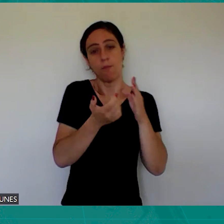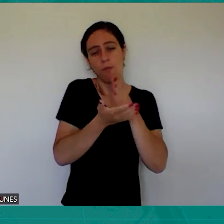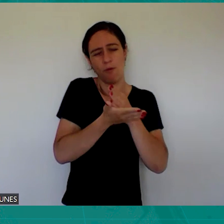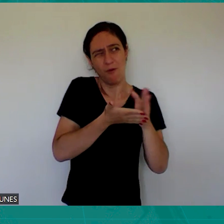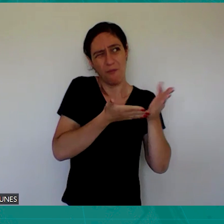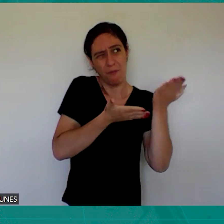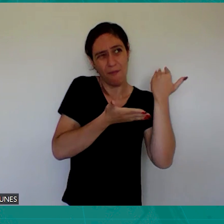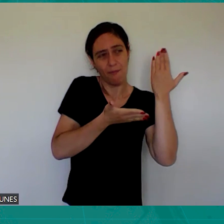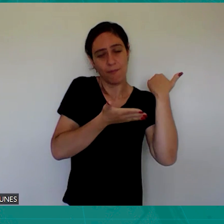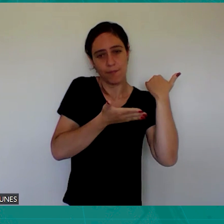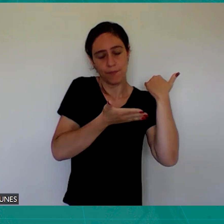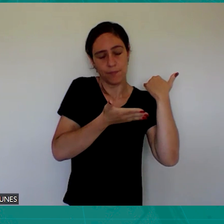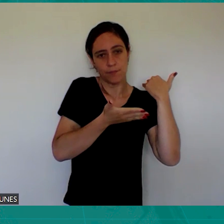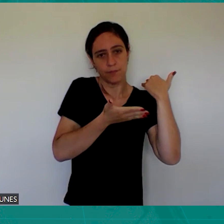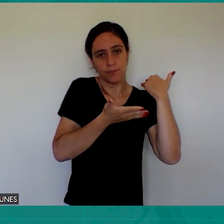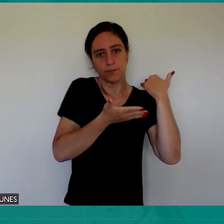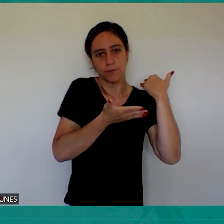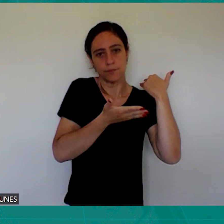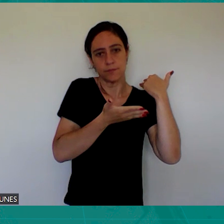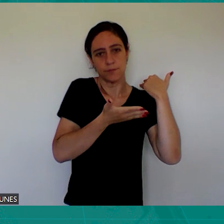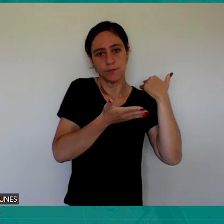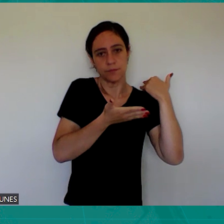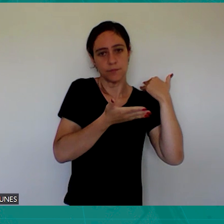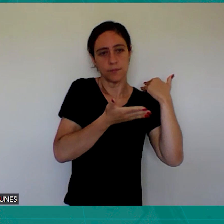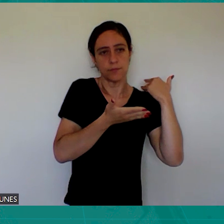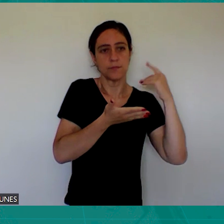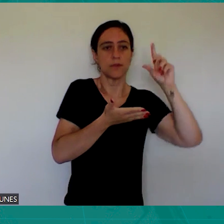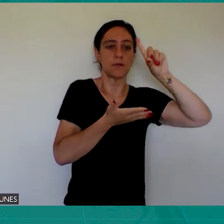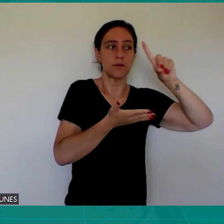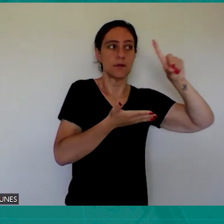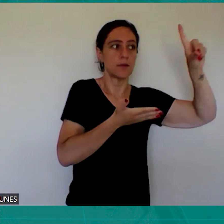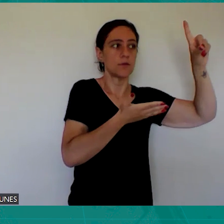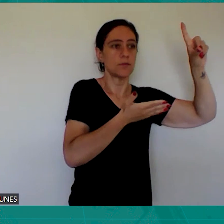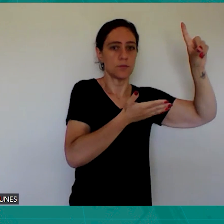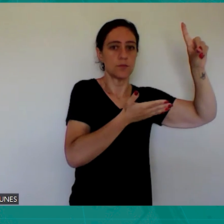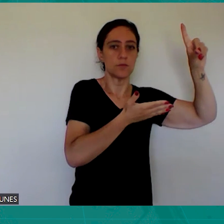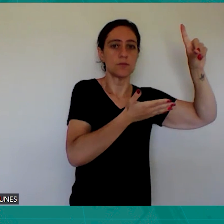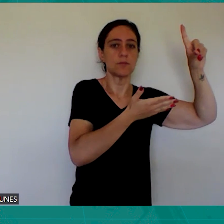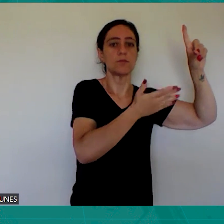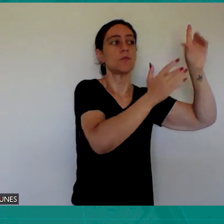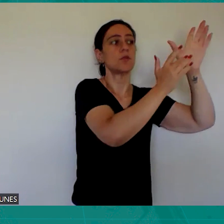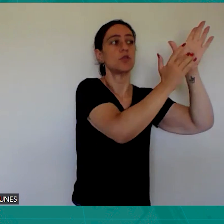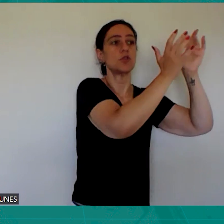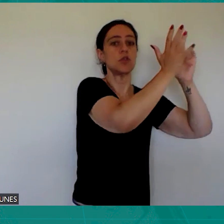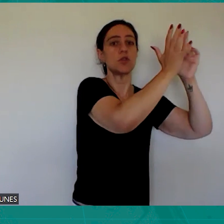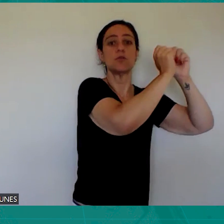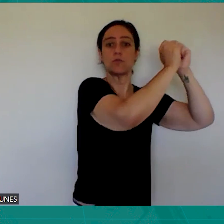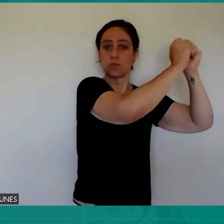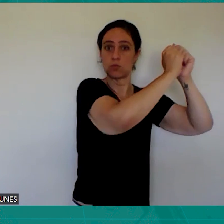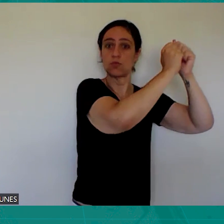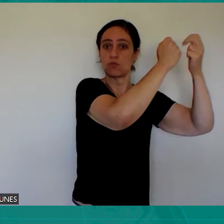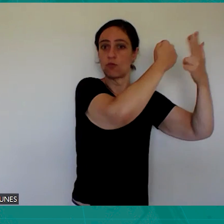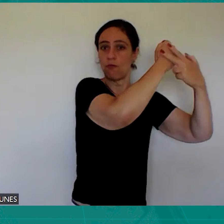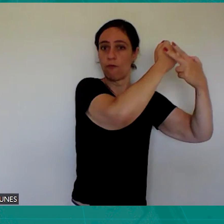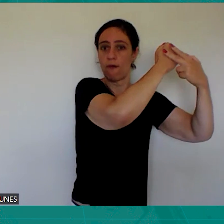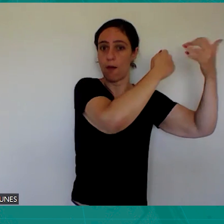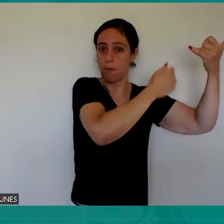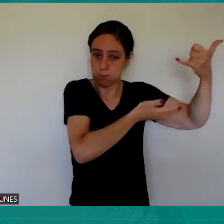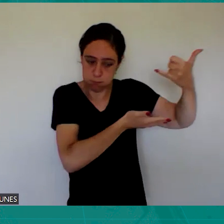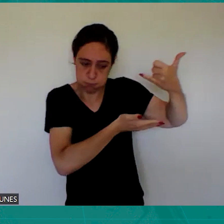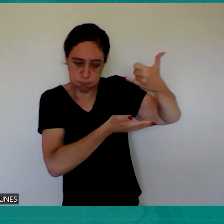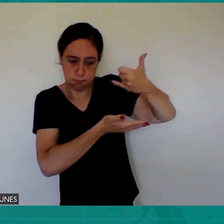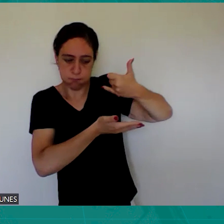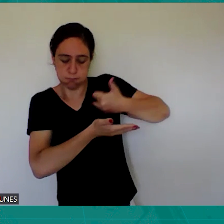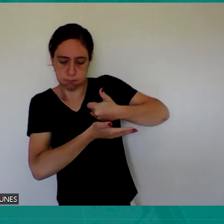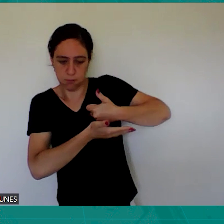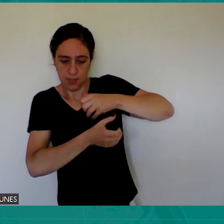e Ele foi enviado, Ele se tornou carne e habitou entre nós cheio de graça